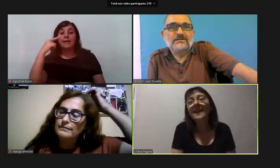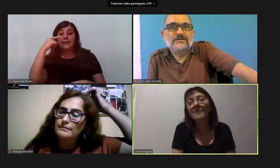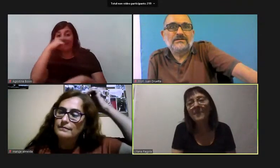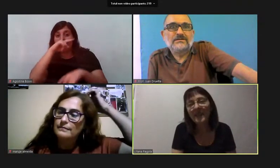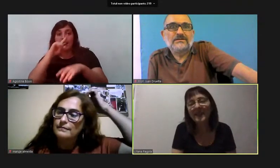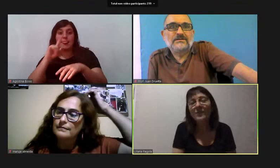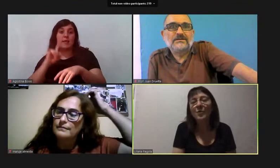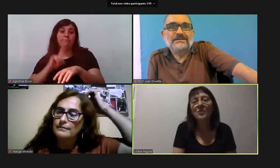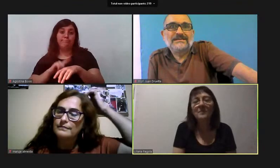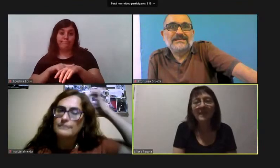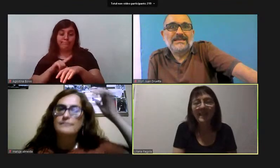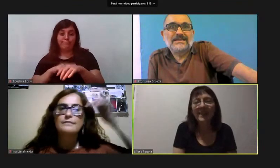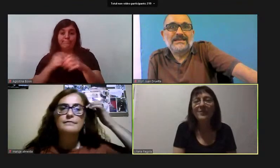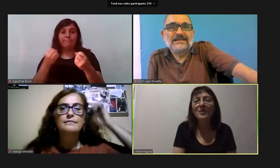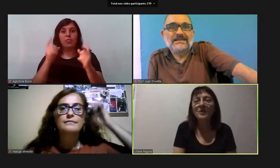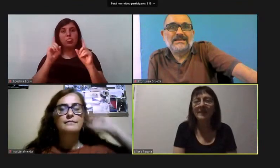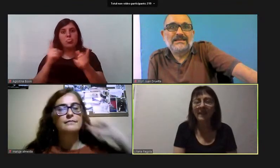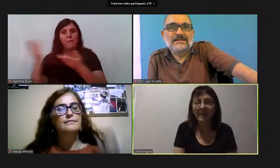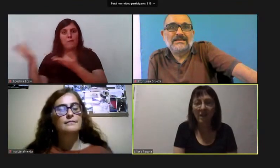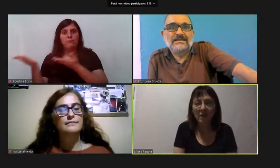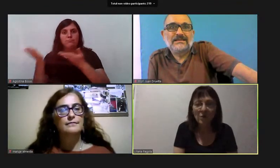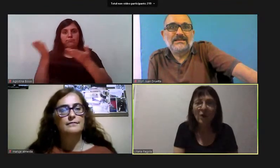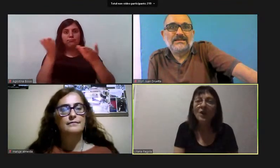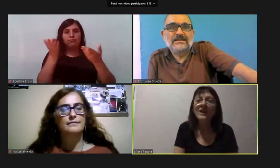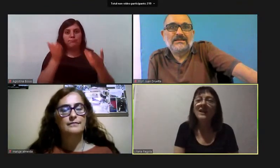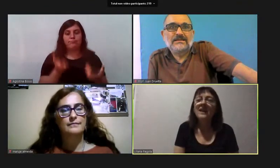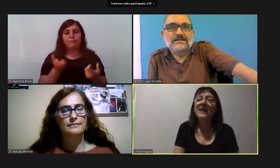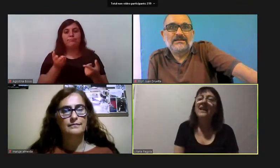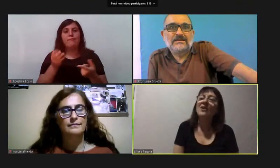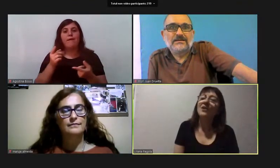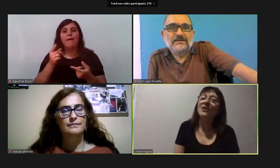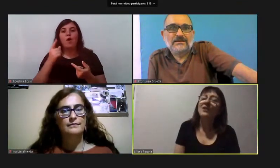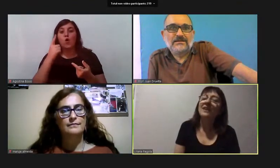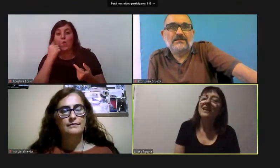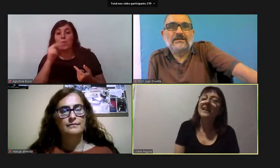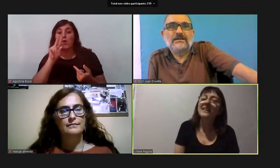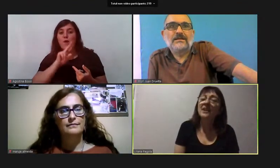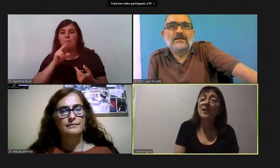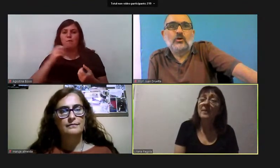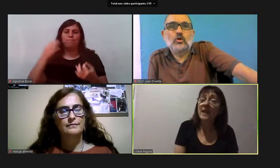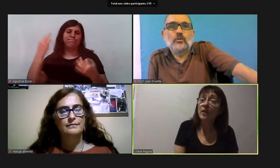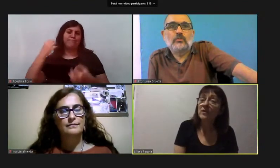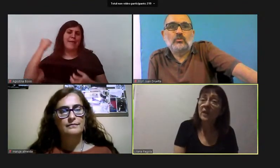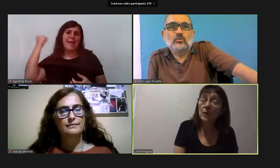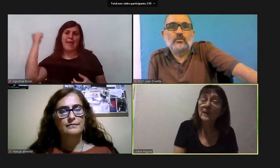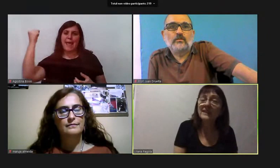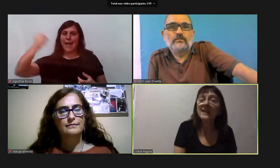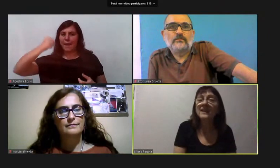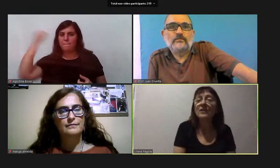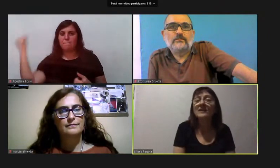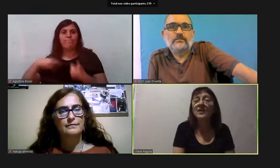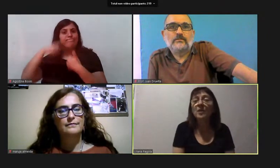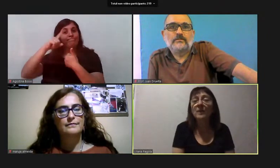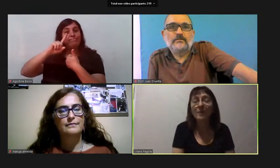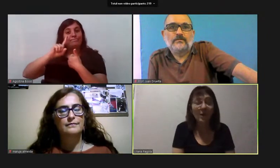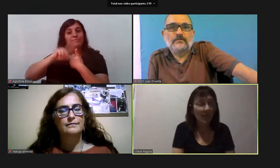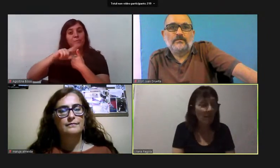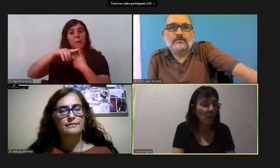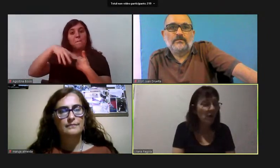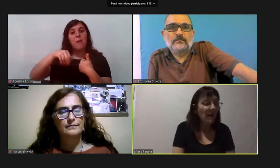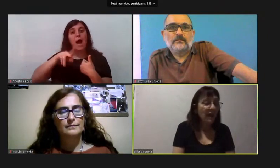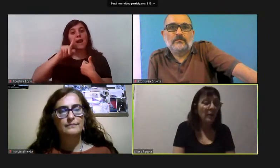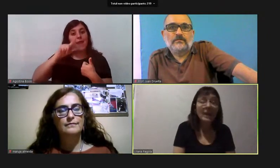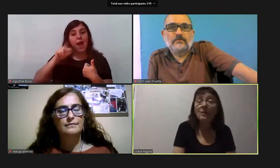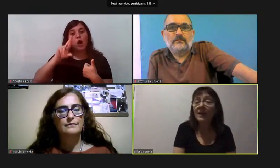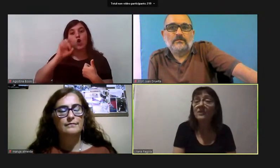contar también con un invitado y una invitada de lujo, con la señora María Rosa Drueta y con el señor Pablo